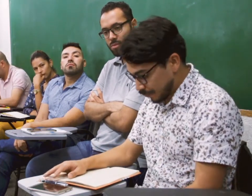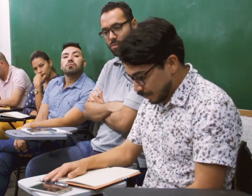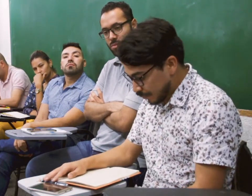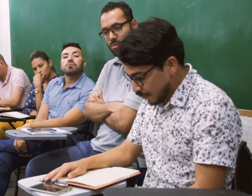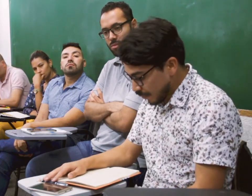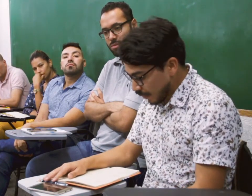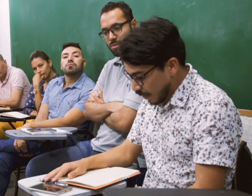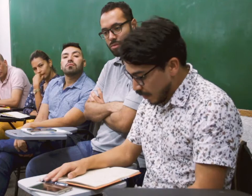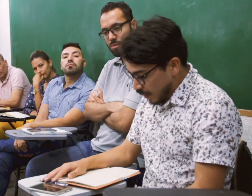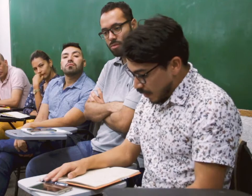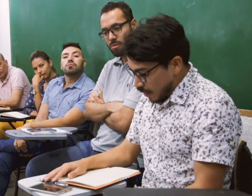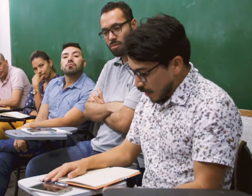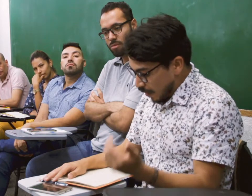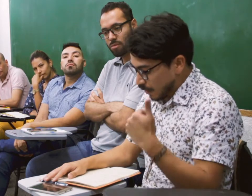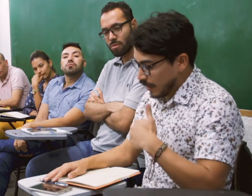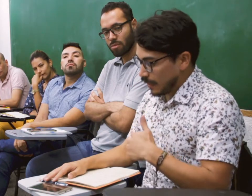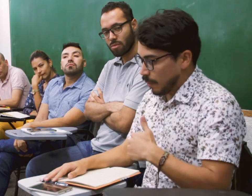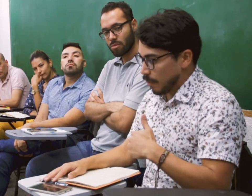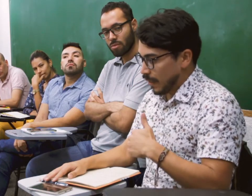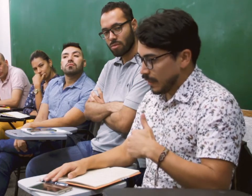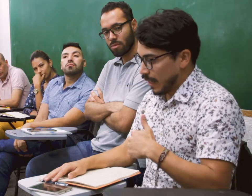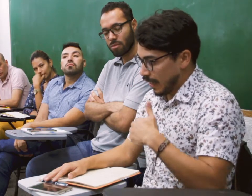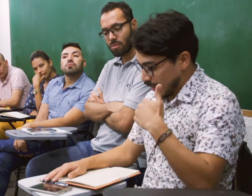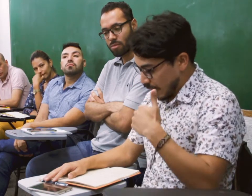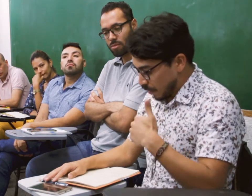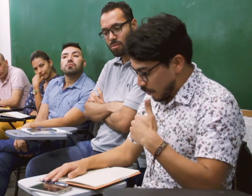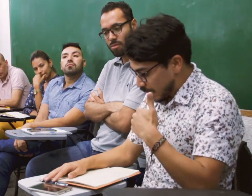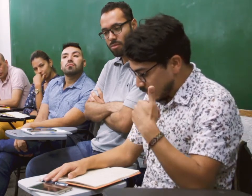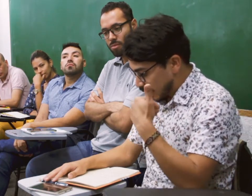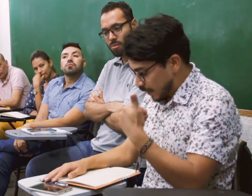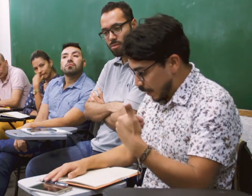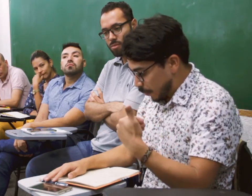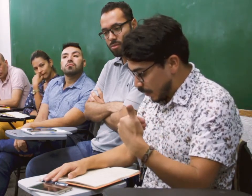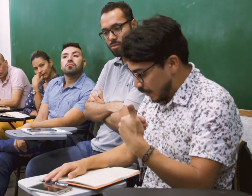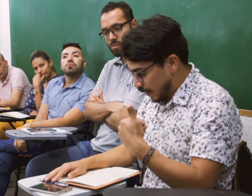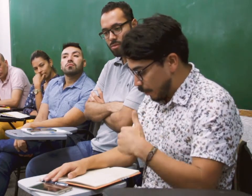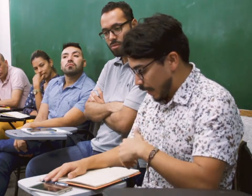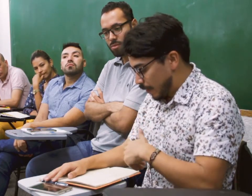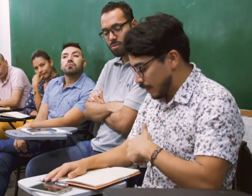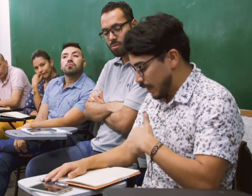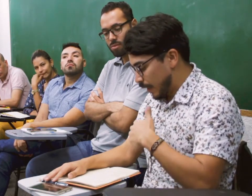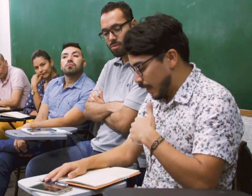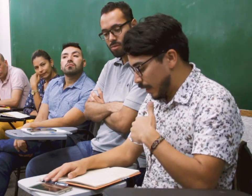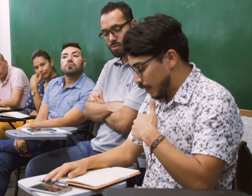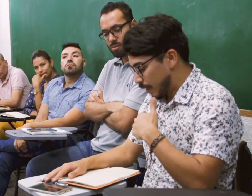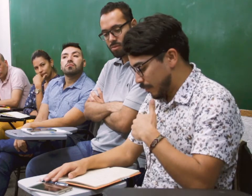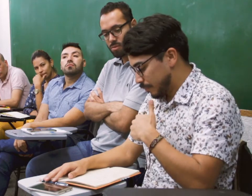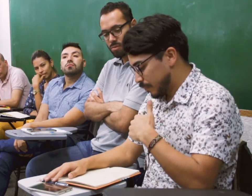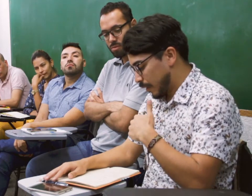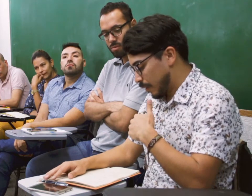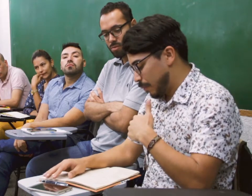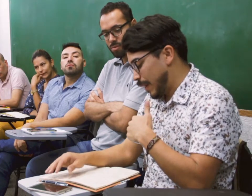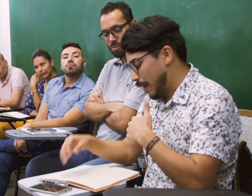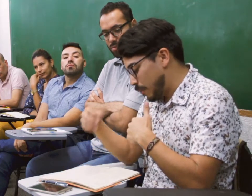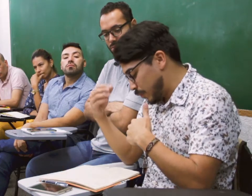diferencias. Y la otra también plantea la equidad como una estrategia política para